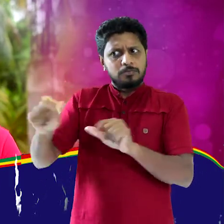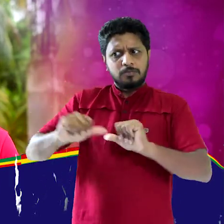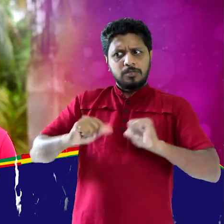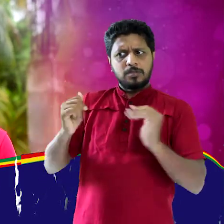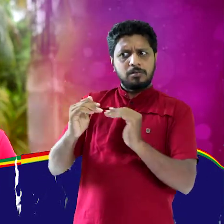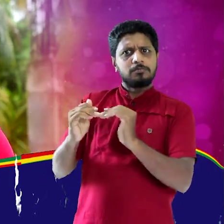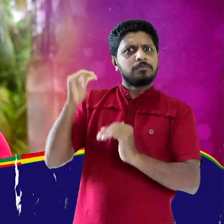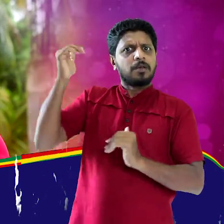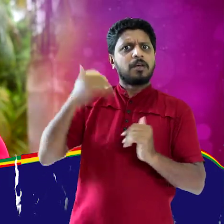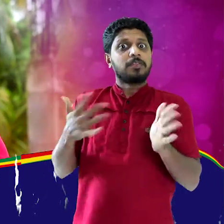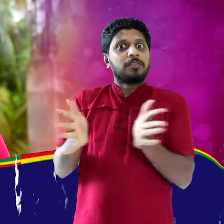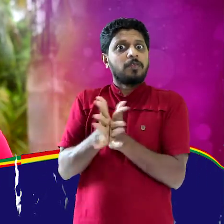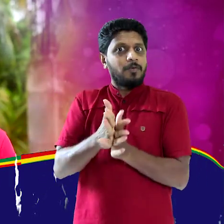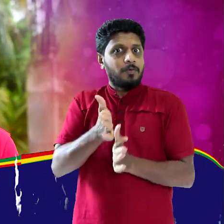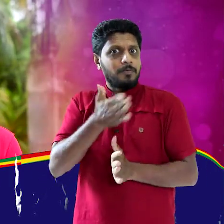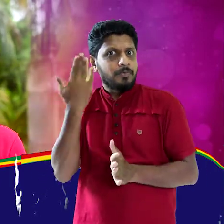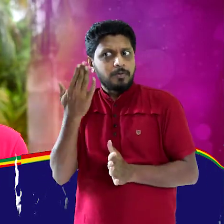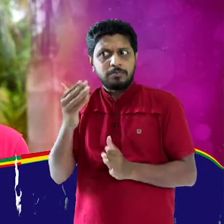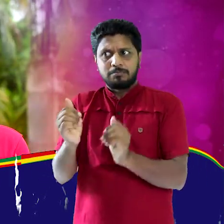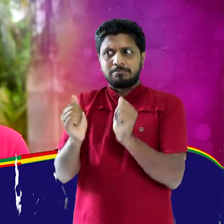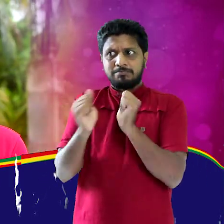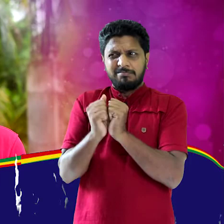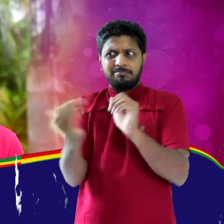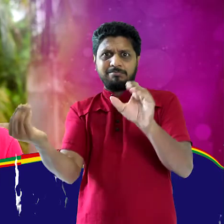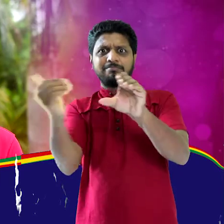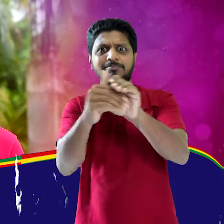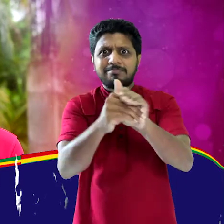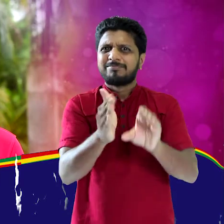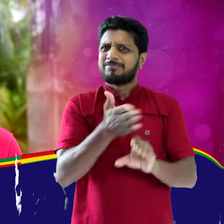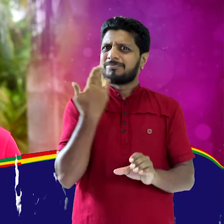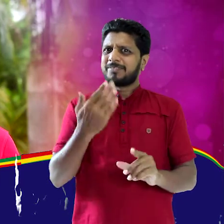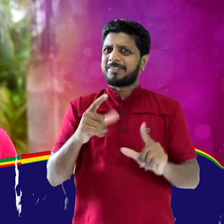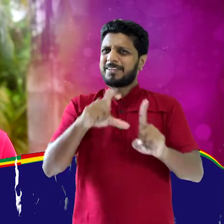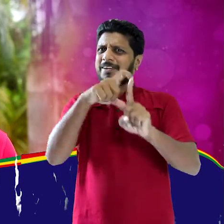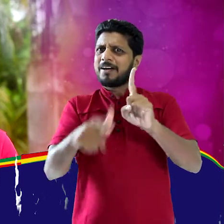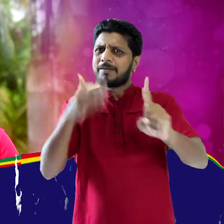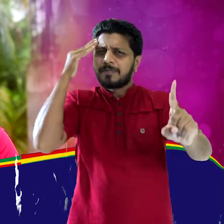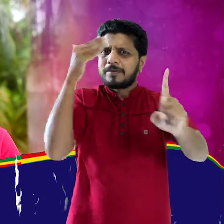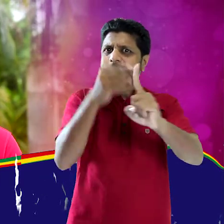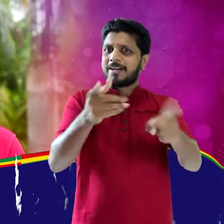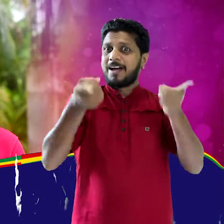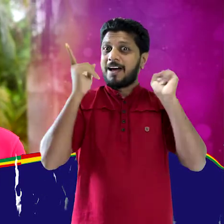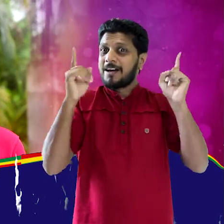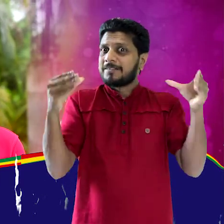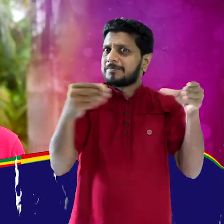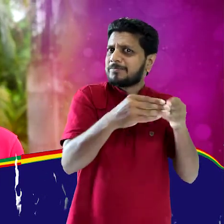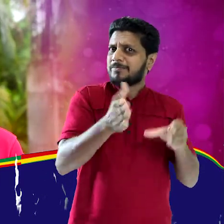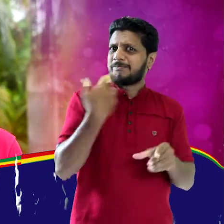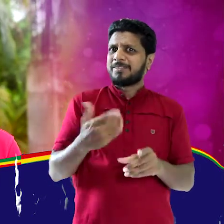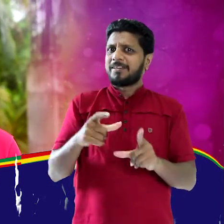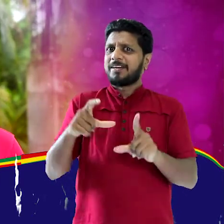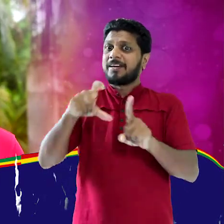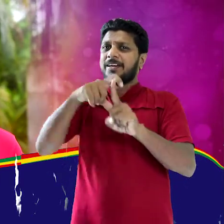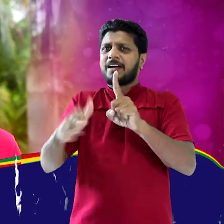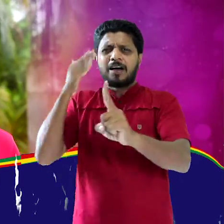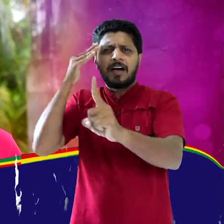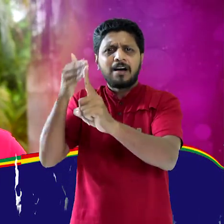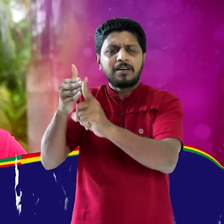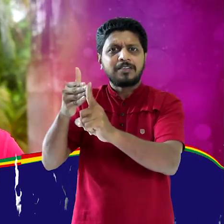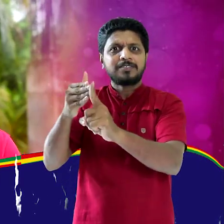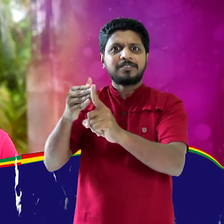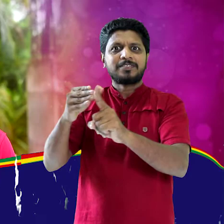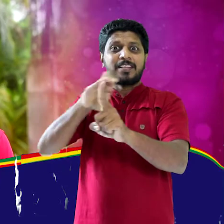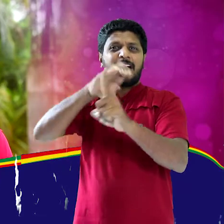චතුර ලදා දෙන්න සඳහා ඔවුන් යම් යම් ක්‍රියාකාරකම් වලට දායක කරන්න, ආබාධිත ක්‍රීඩා වල, ආබාධිත සංස්කෘතික වල සඳහන්, ඒ වගේම